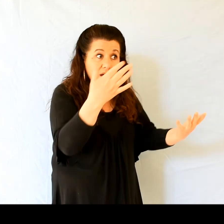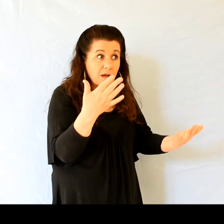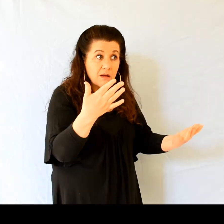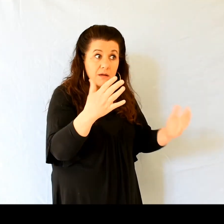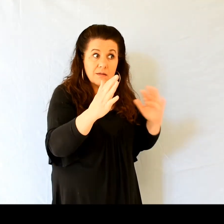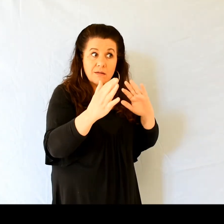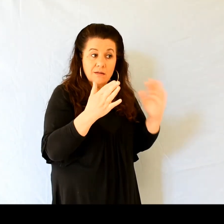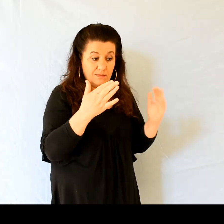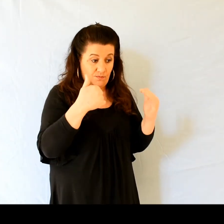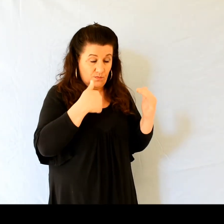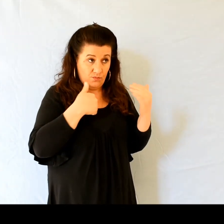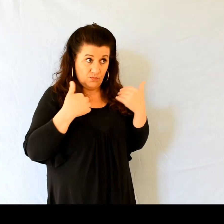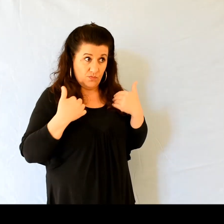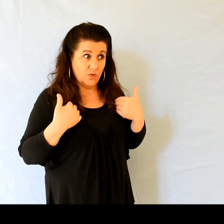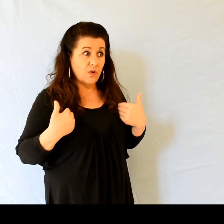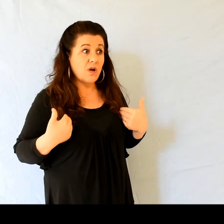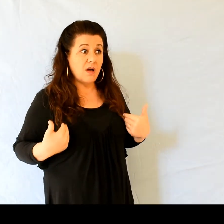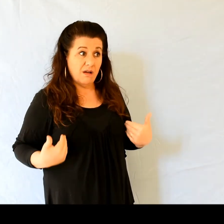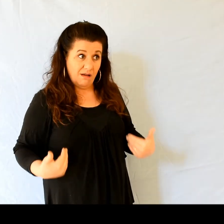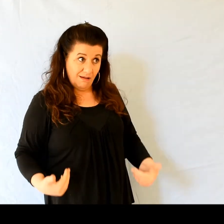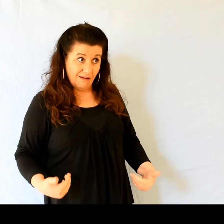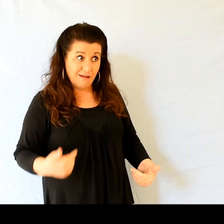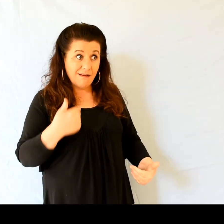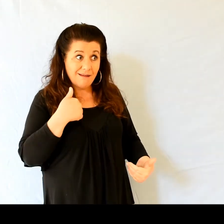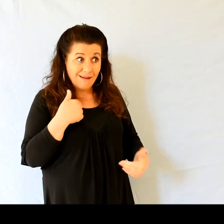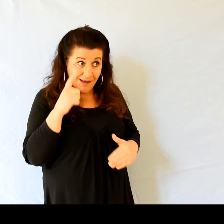Mais moi, vous ne m'avez pas pour toujours.